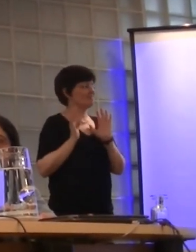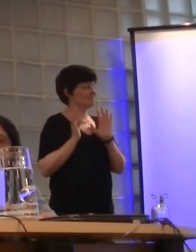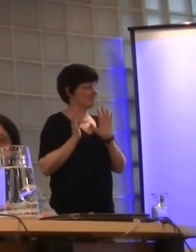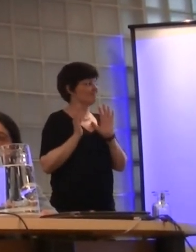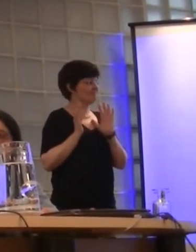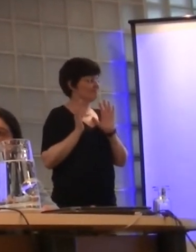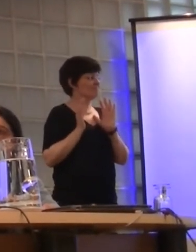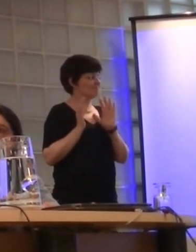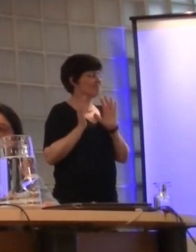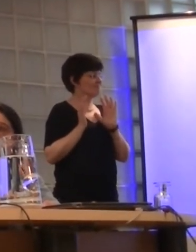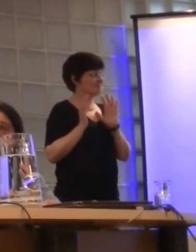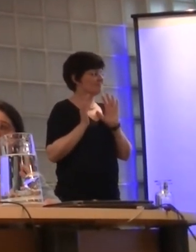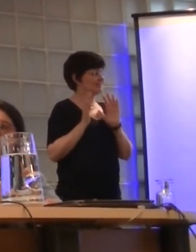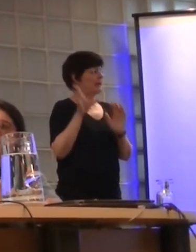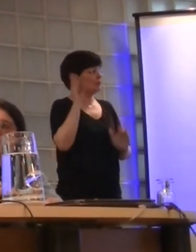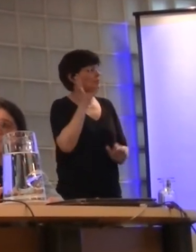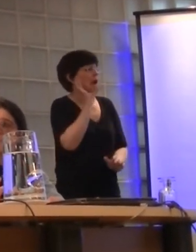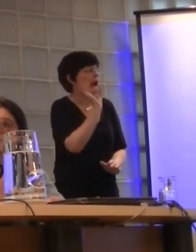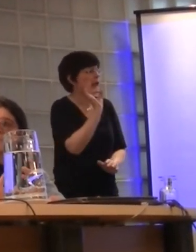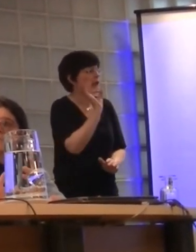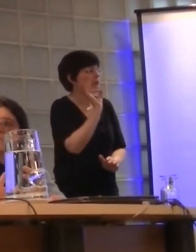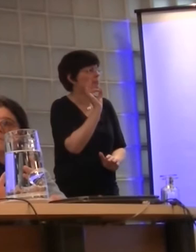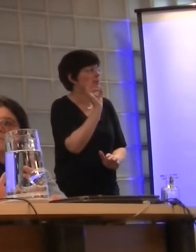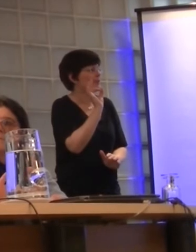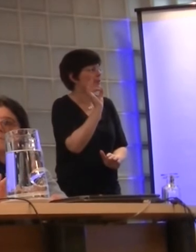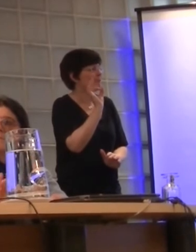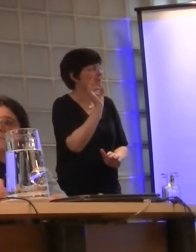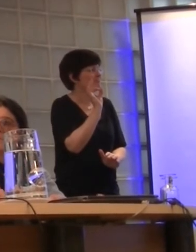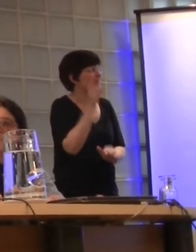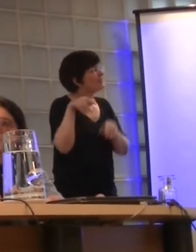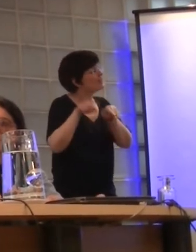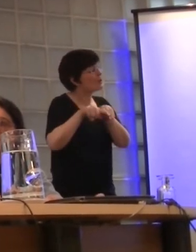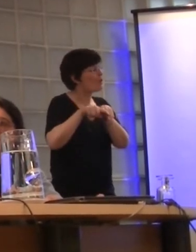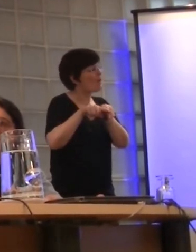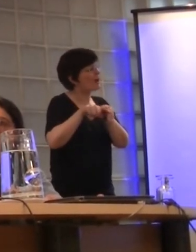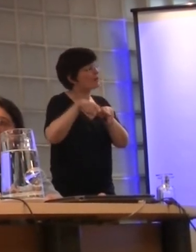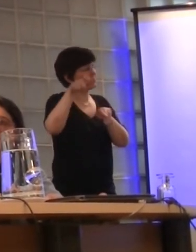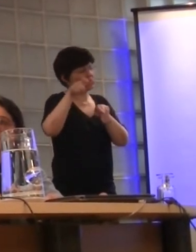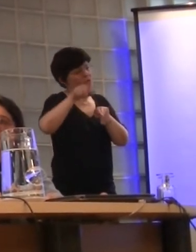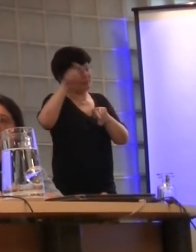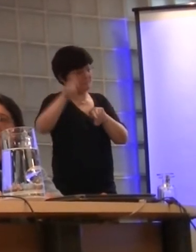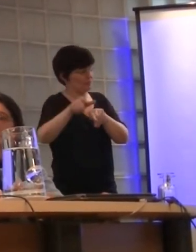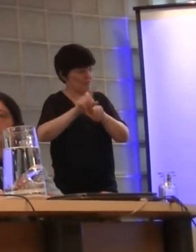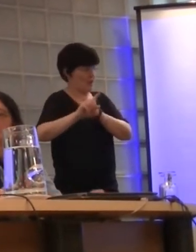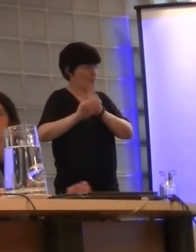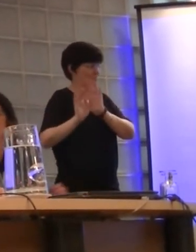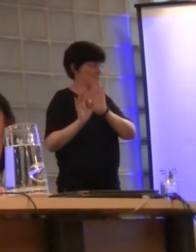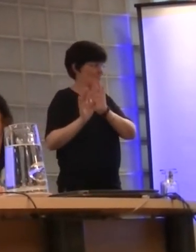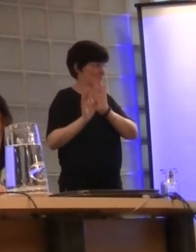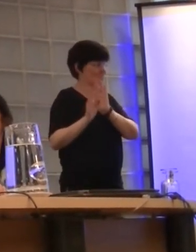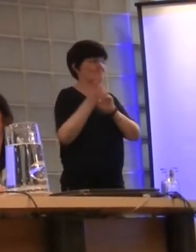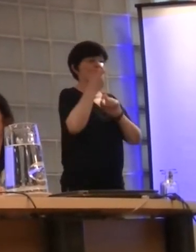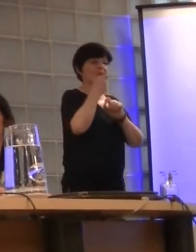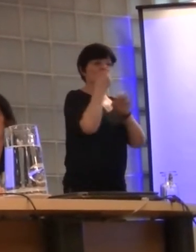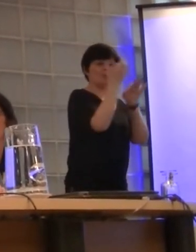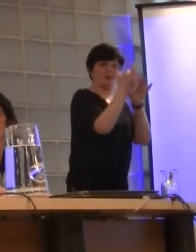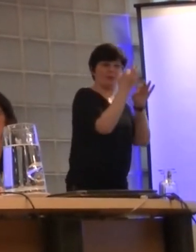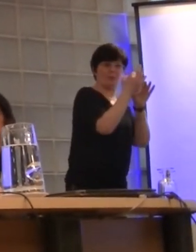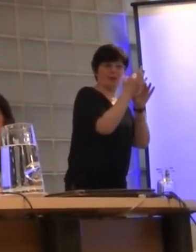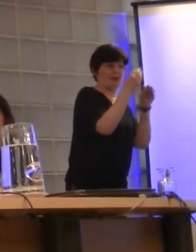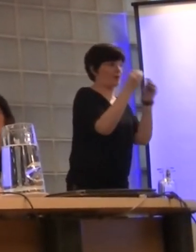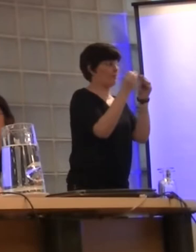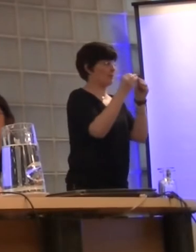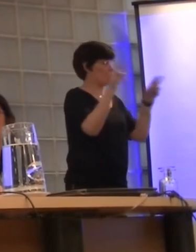de los demás. Escuchaba, pero no escuchaba igual. Cuando estaba en la escuela y los chicos hacían mucho ruido,